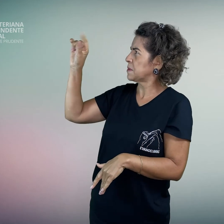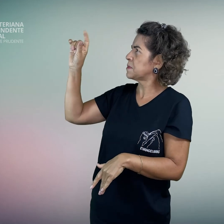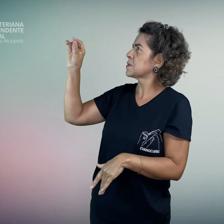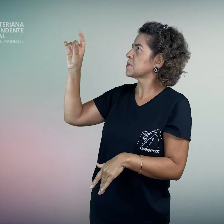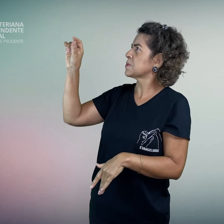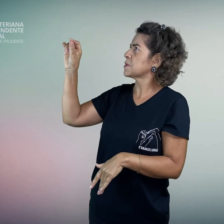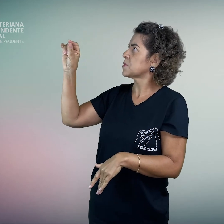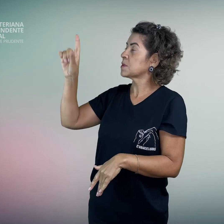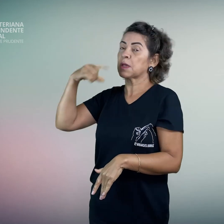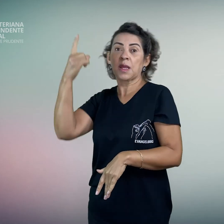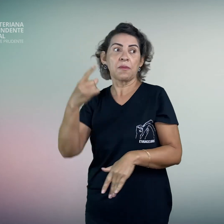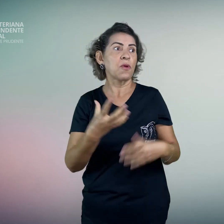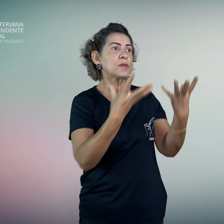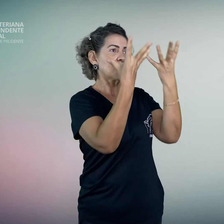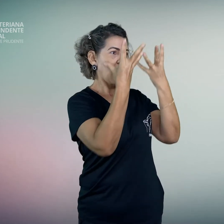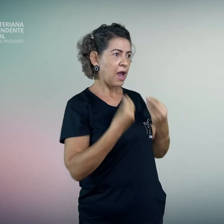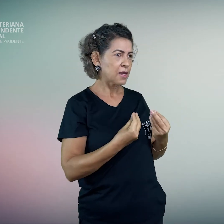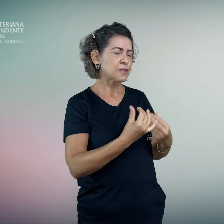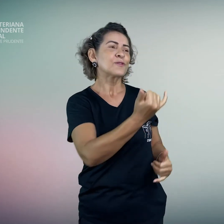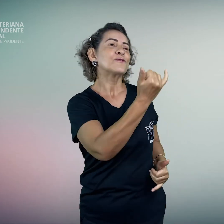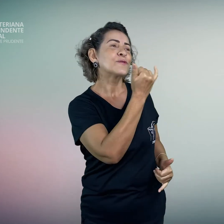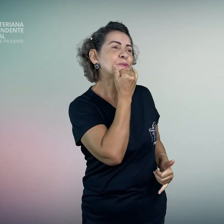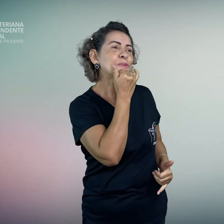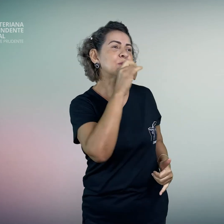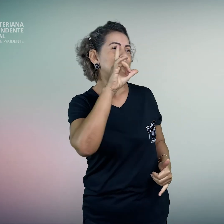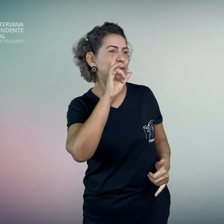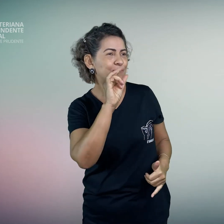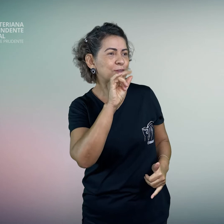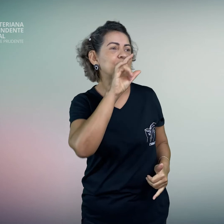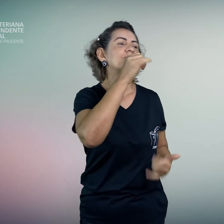o desafio de liderar o exército.